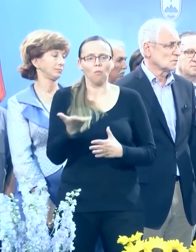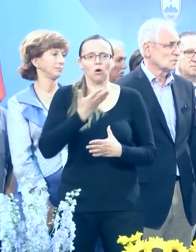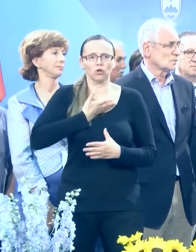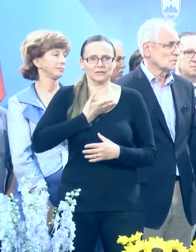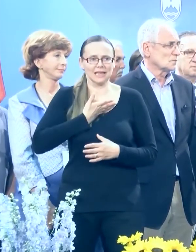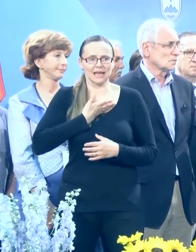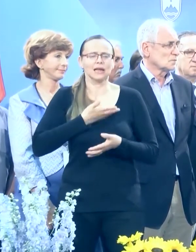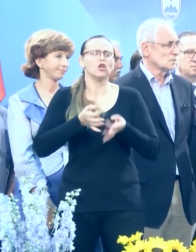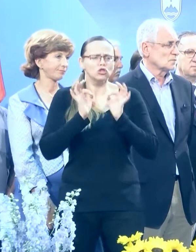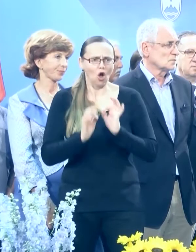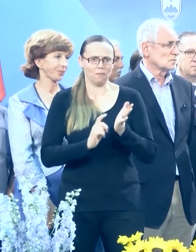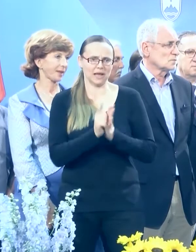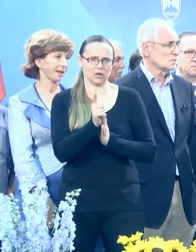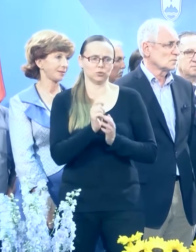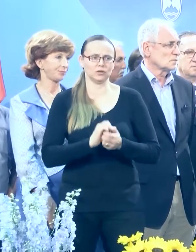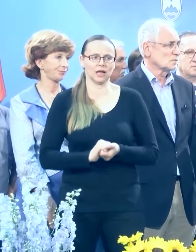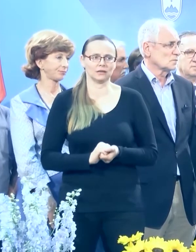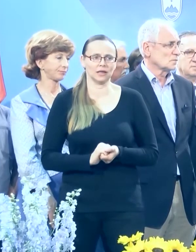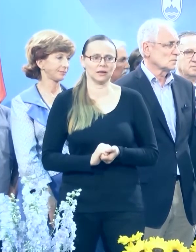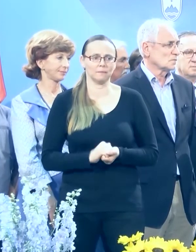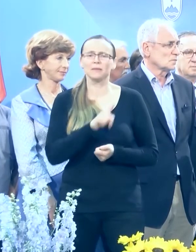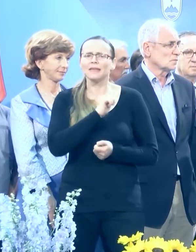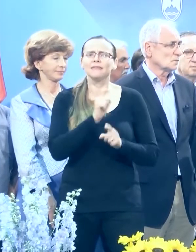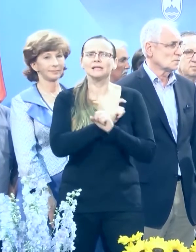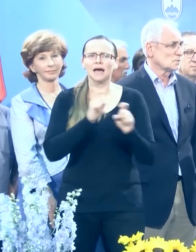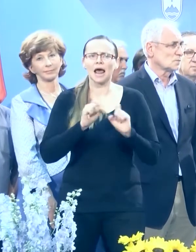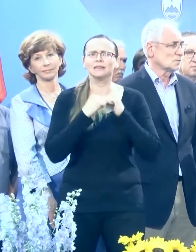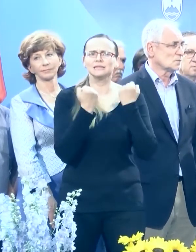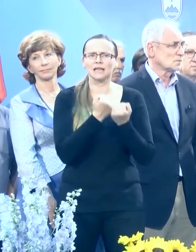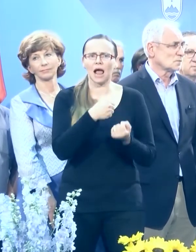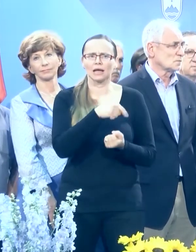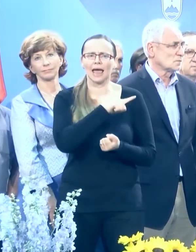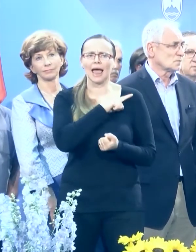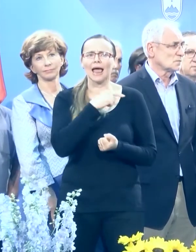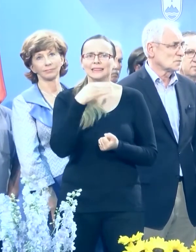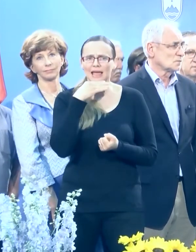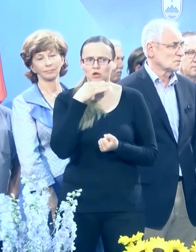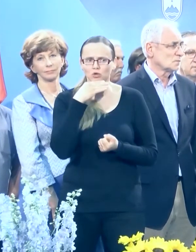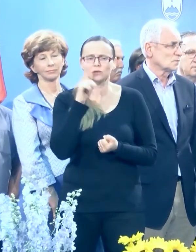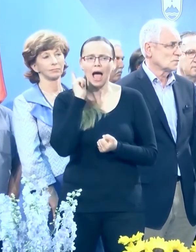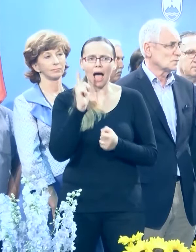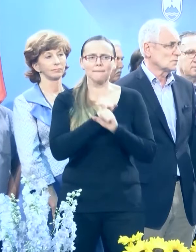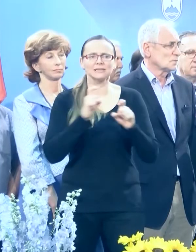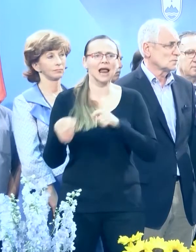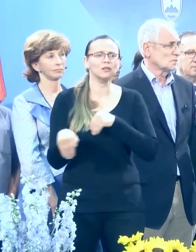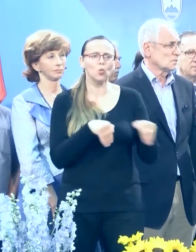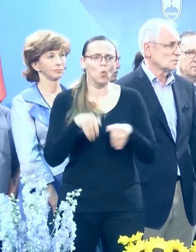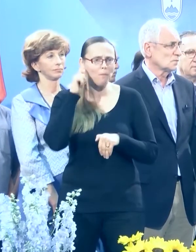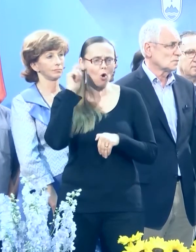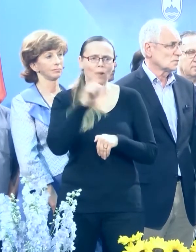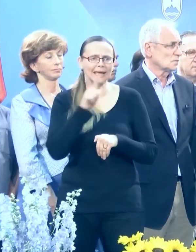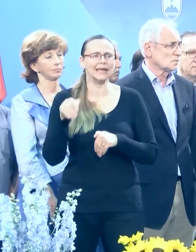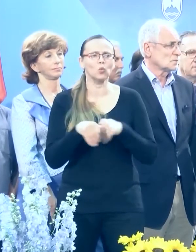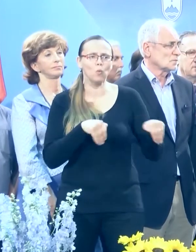dosegli dobre rezultate. Ne zaradi stranke Desus, ampak zaradi upokojenk in